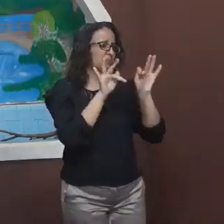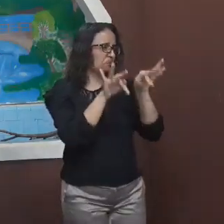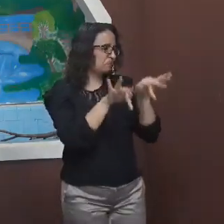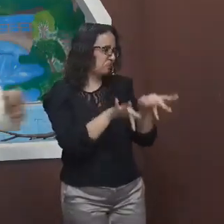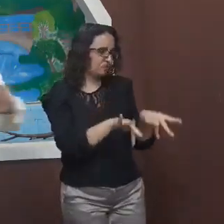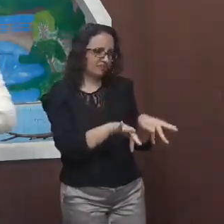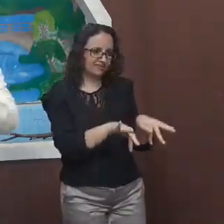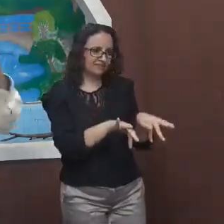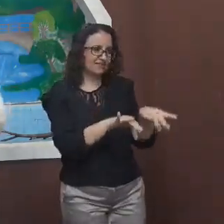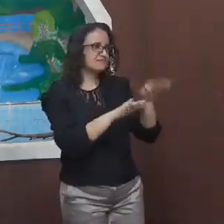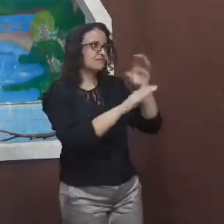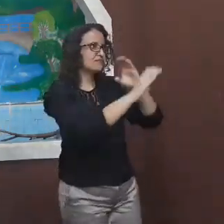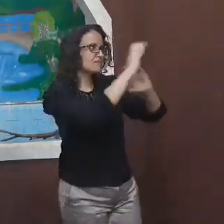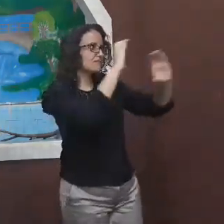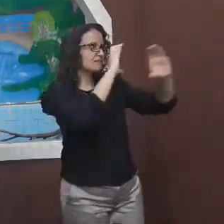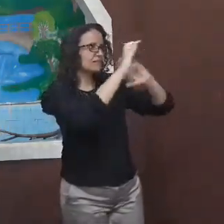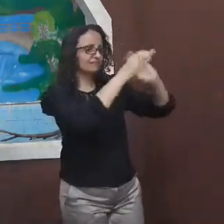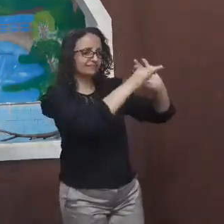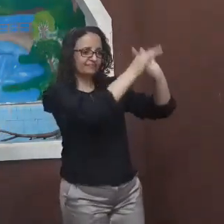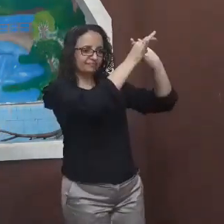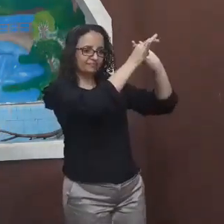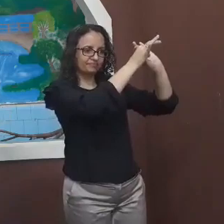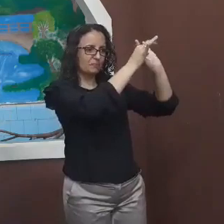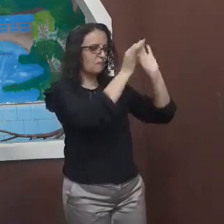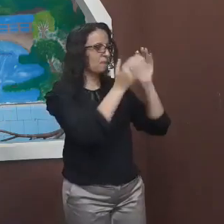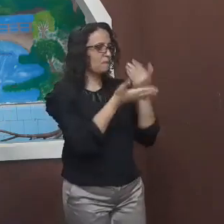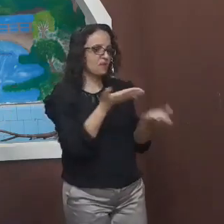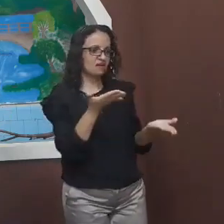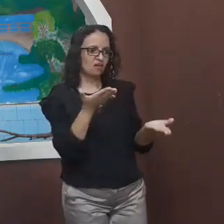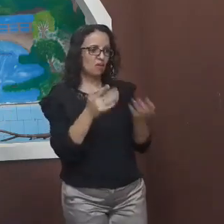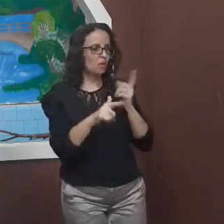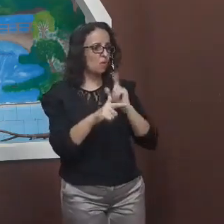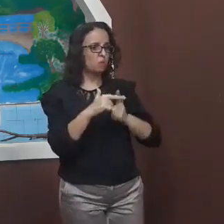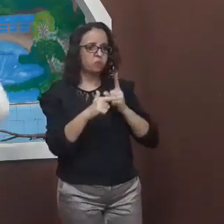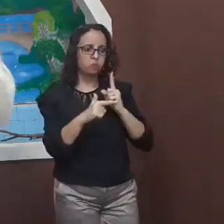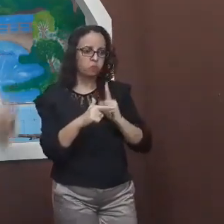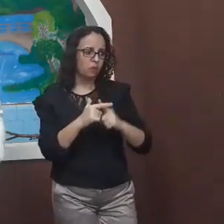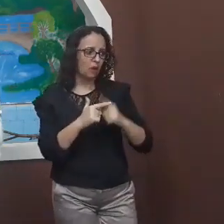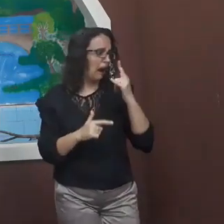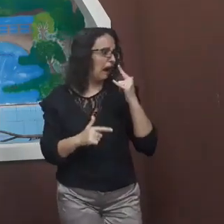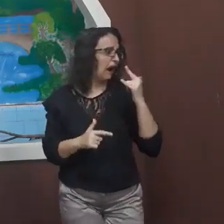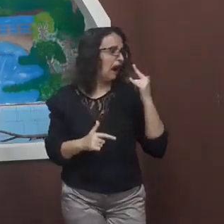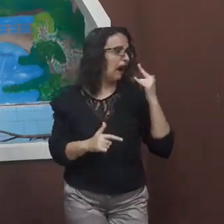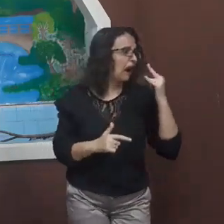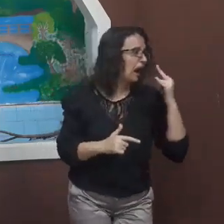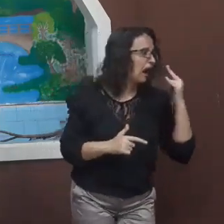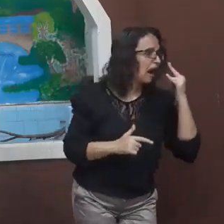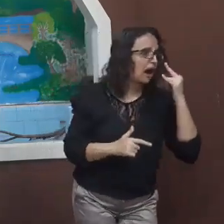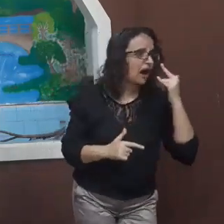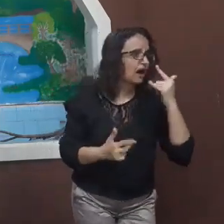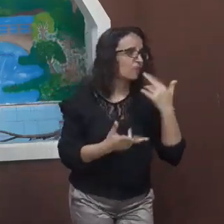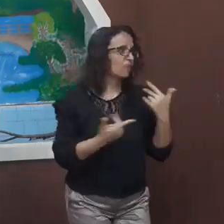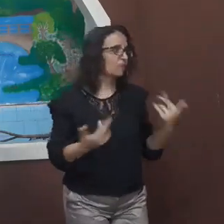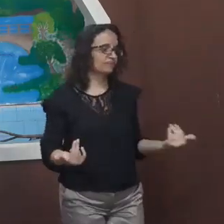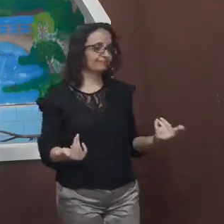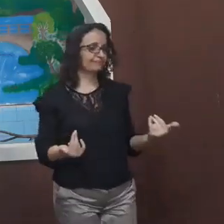Deus. Poderiam citar muitos homens de Deus, que devido à cobiça,